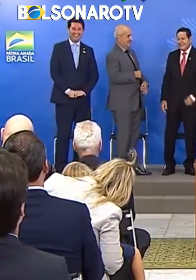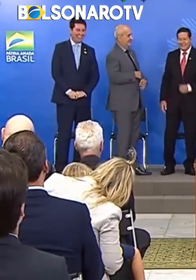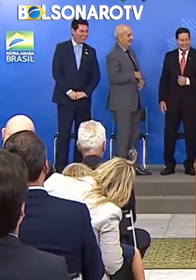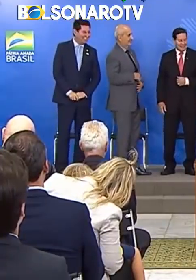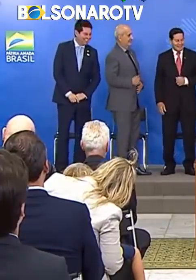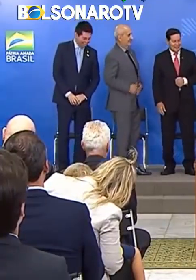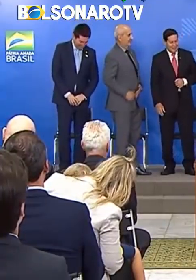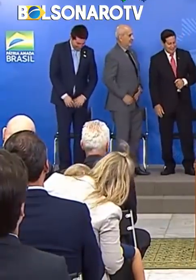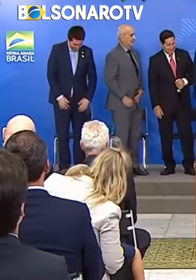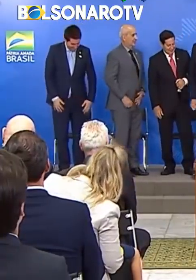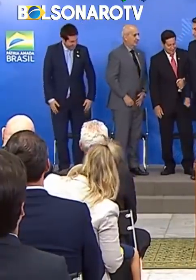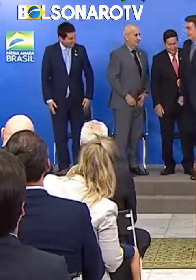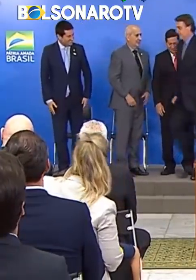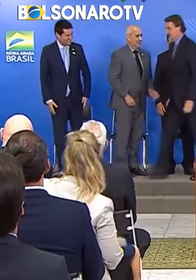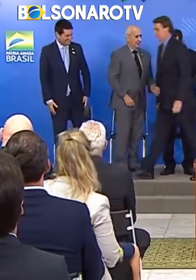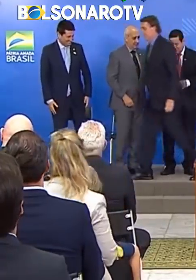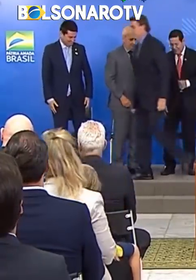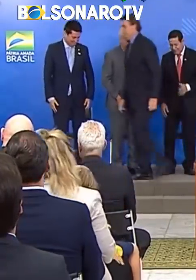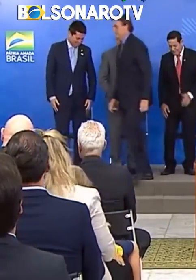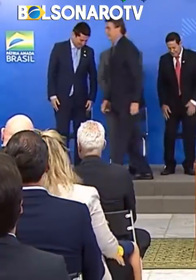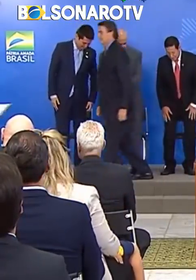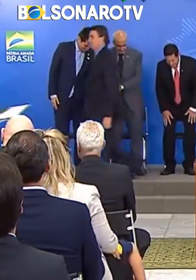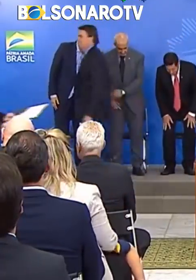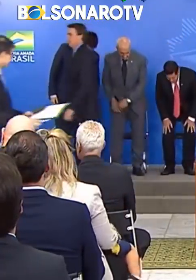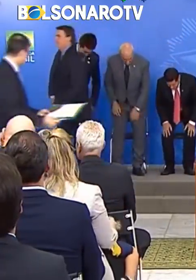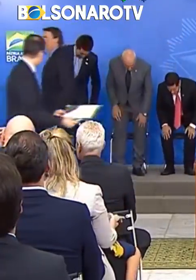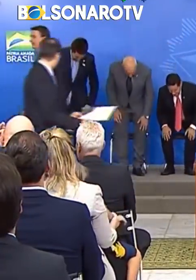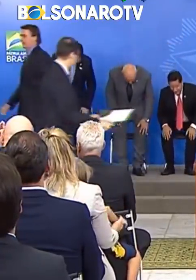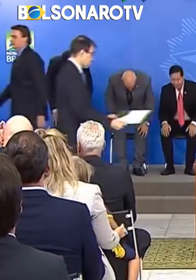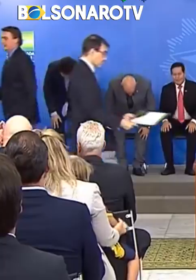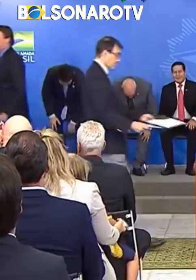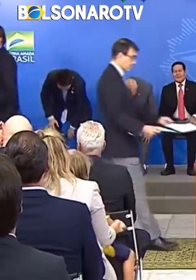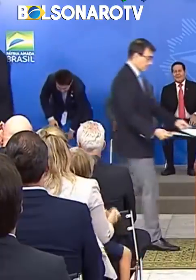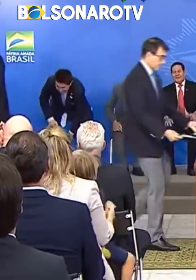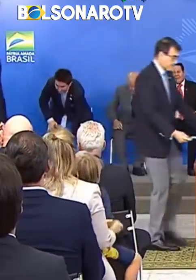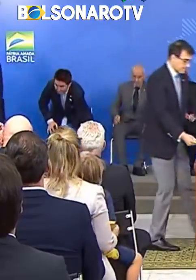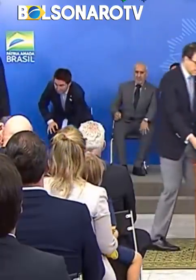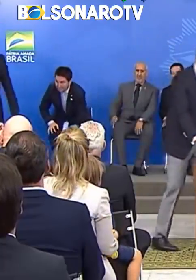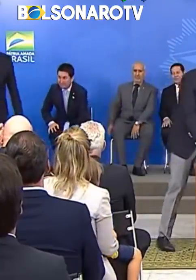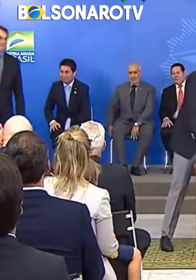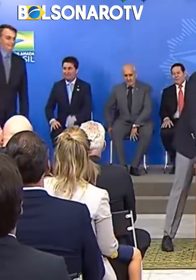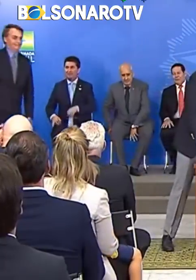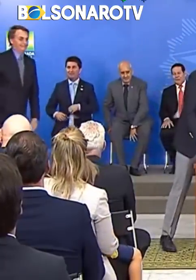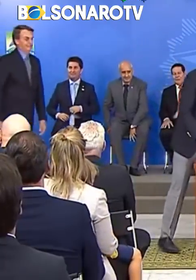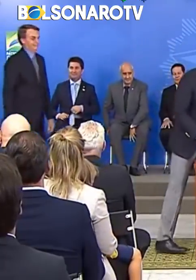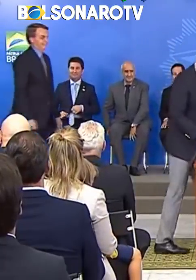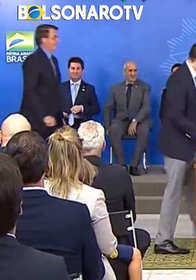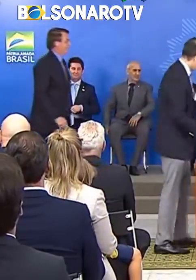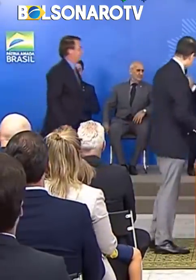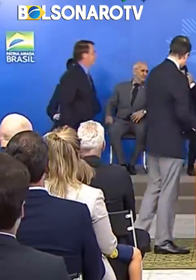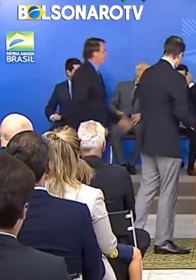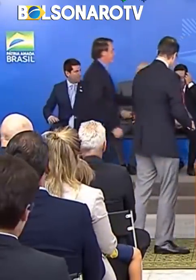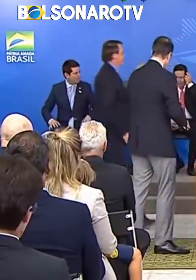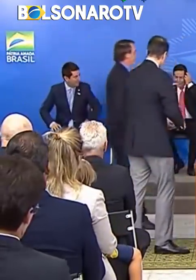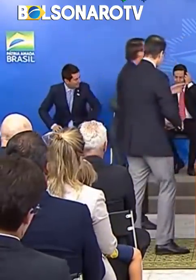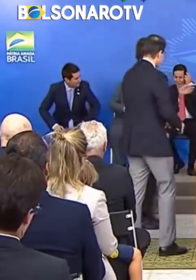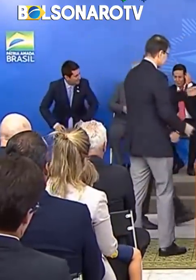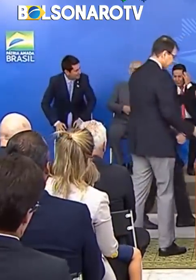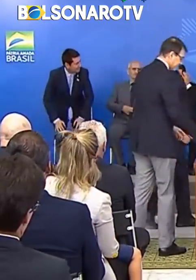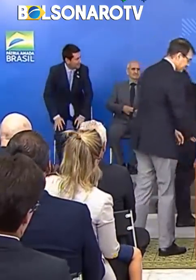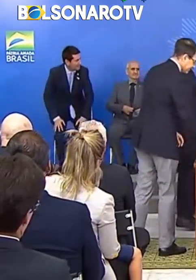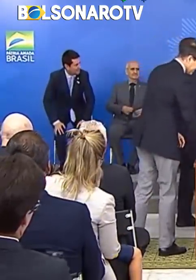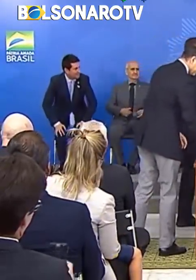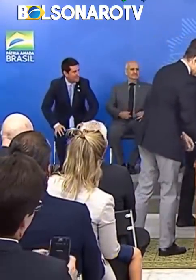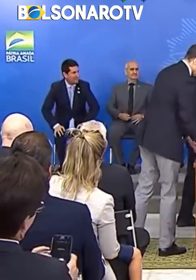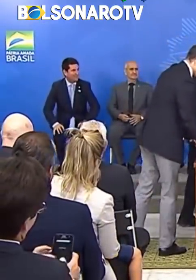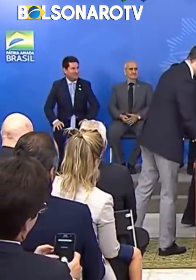Neste momento, o presidente da República, Jair Bolsonaro, sanciona o projeto de lei de conversão da medida